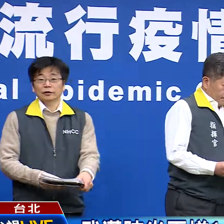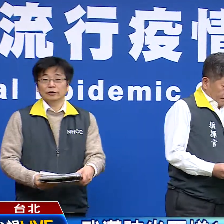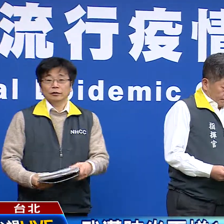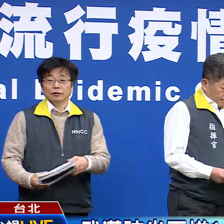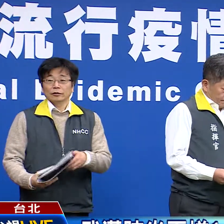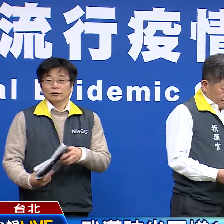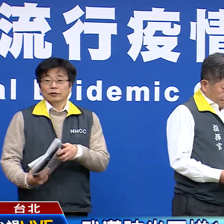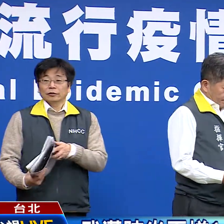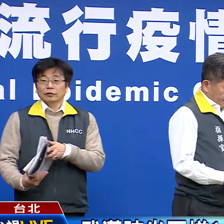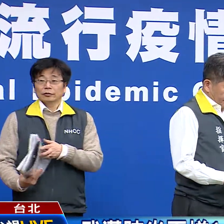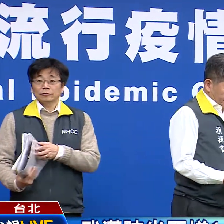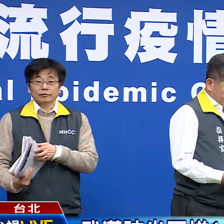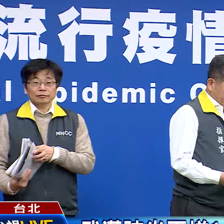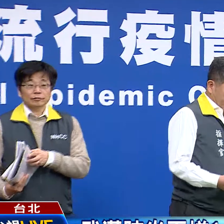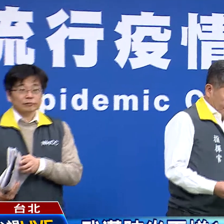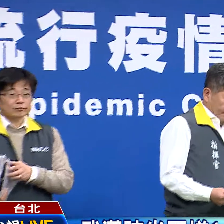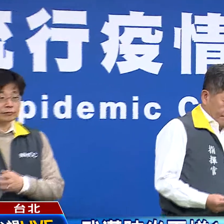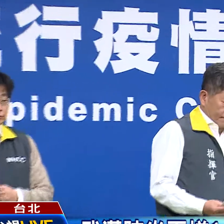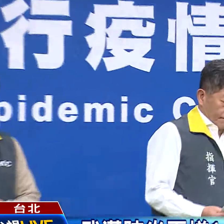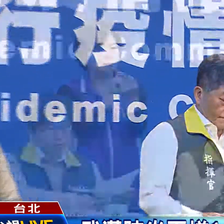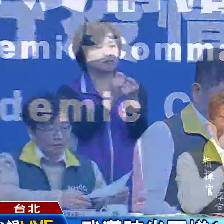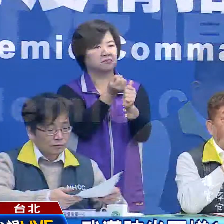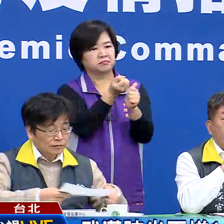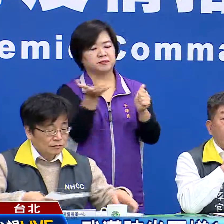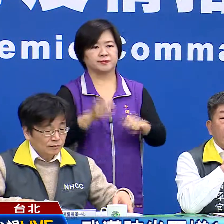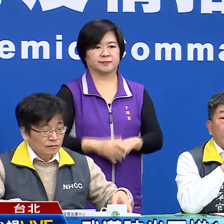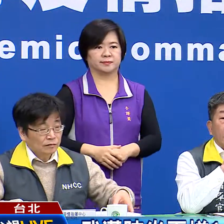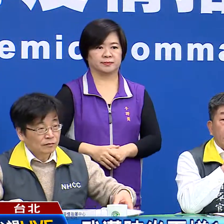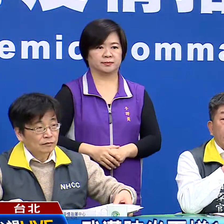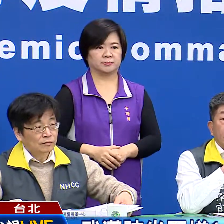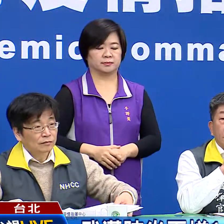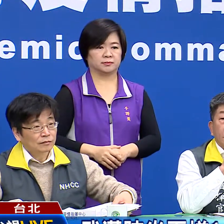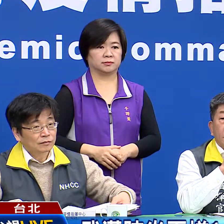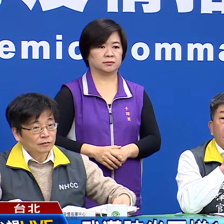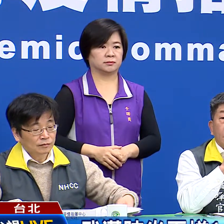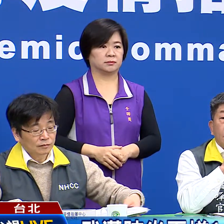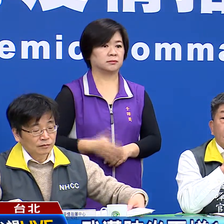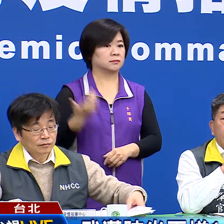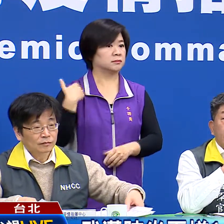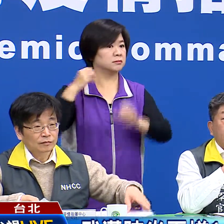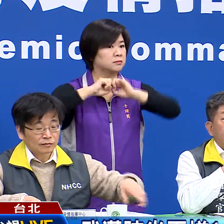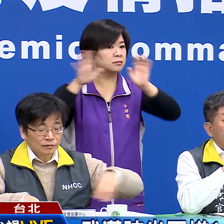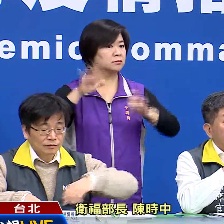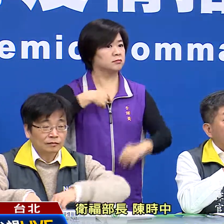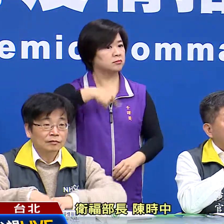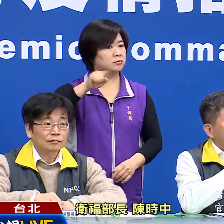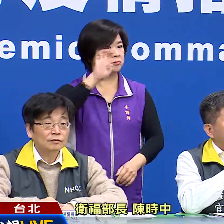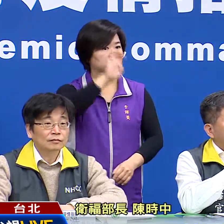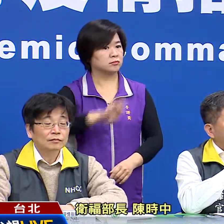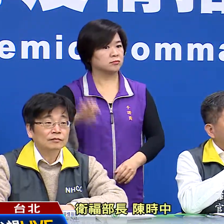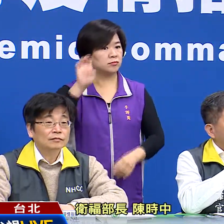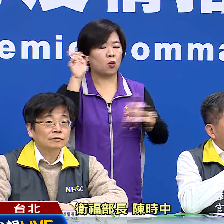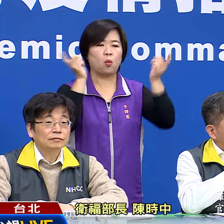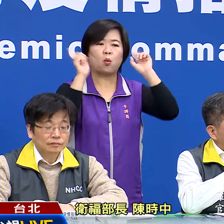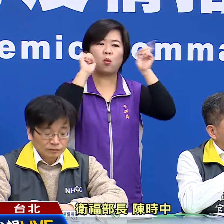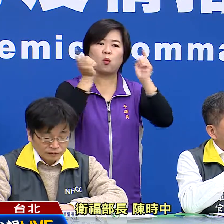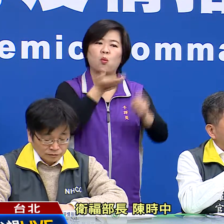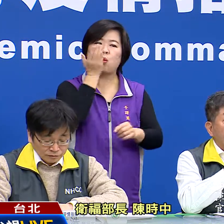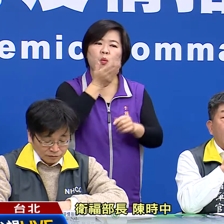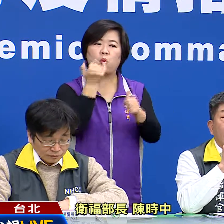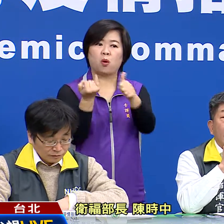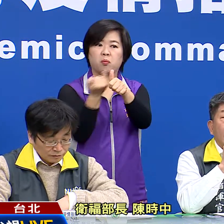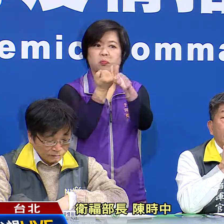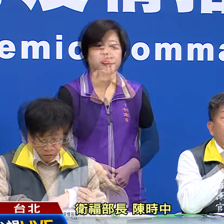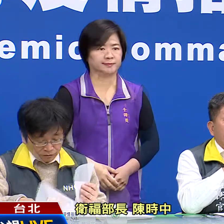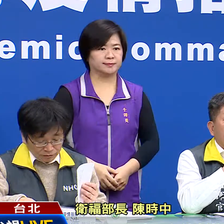诊案例，至今累积共17人确诊。 就是我们在欧洲，去欧洲游玩的夫妇